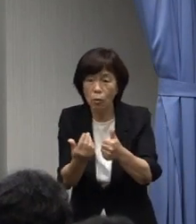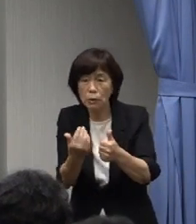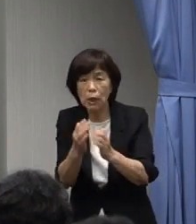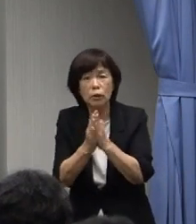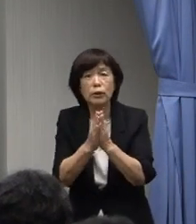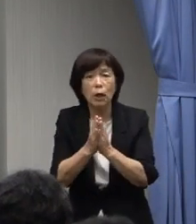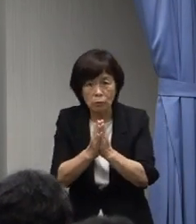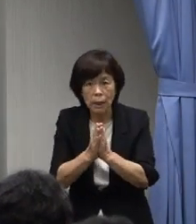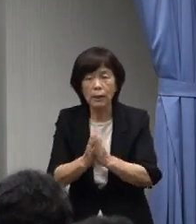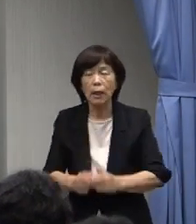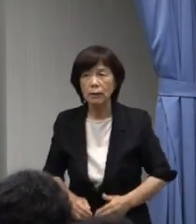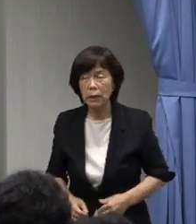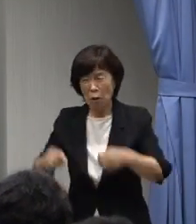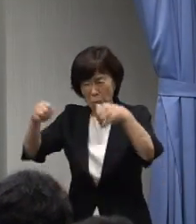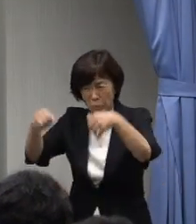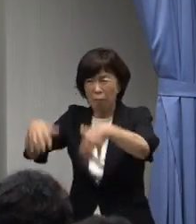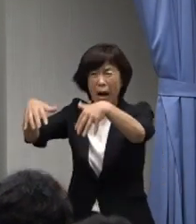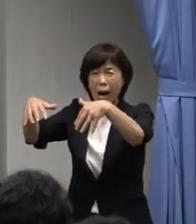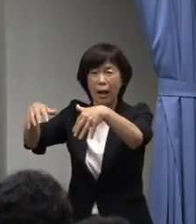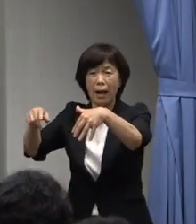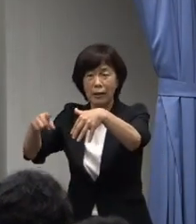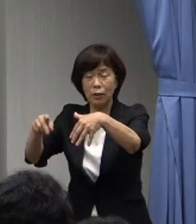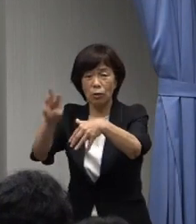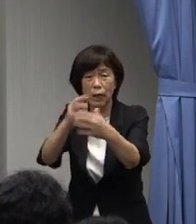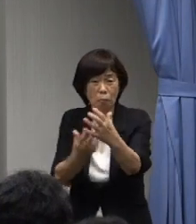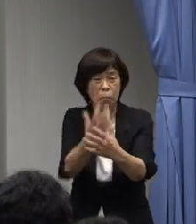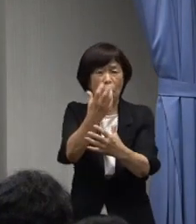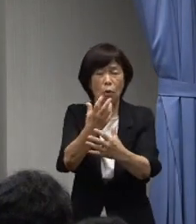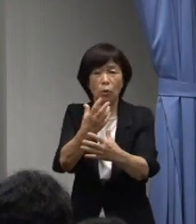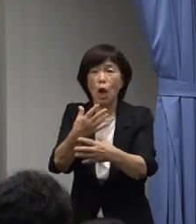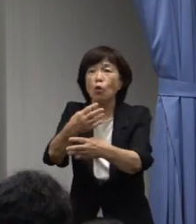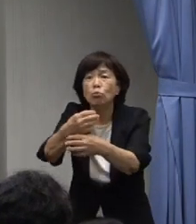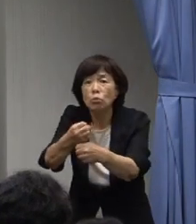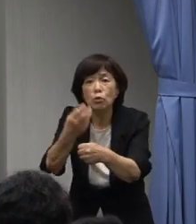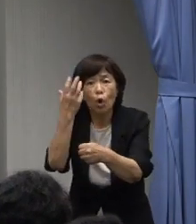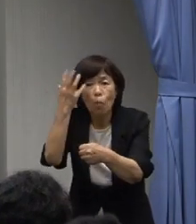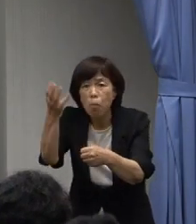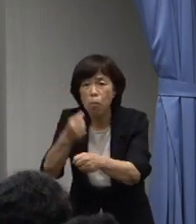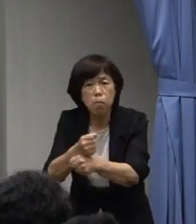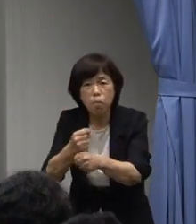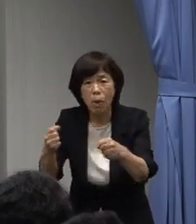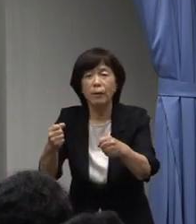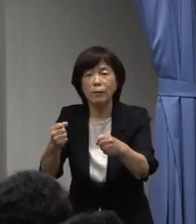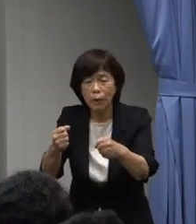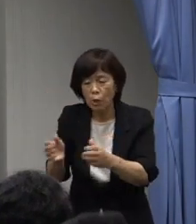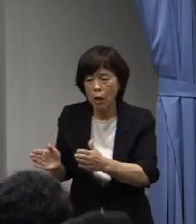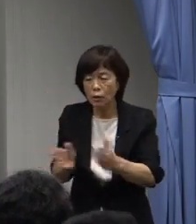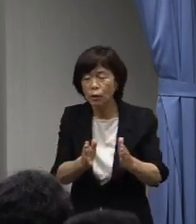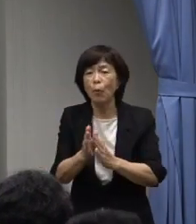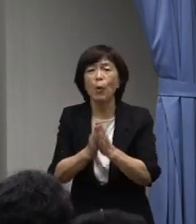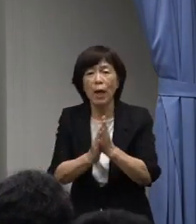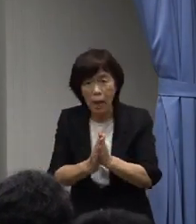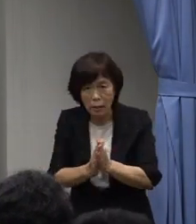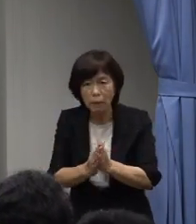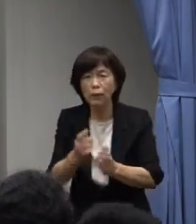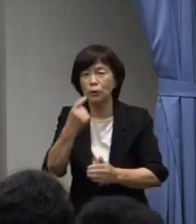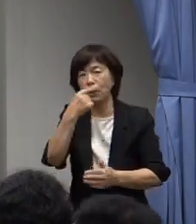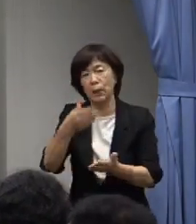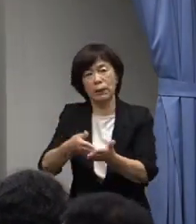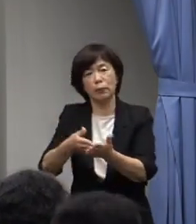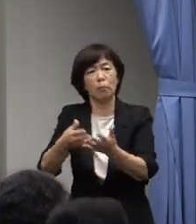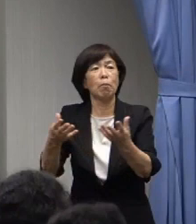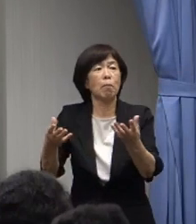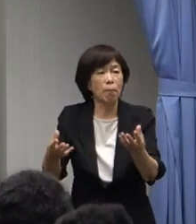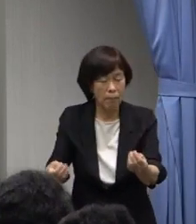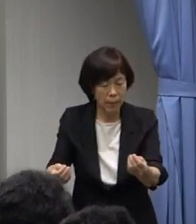つ、大雨の災害が起きるか分かりませんので、その間を完全にお願いします。私からは以上です。 あり